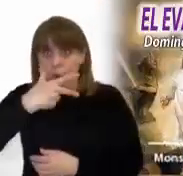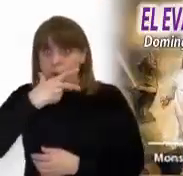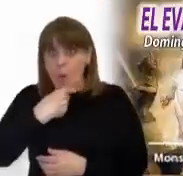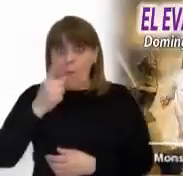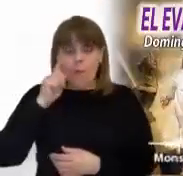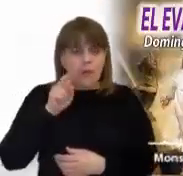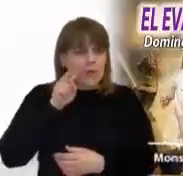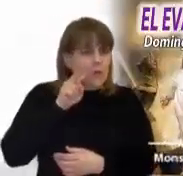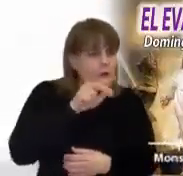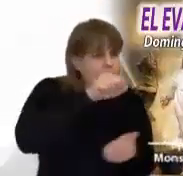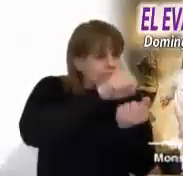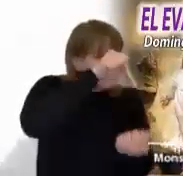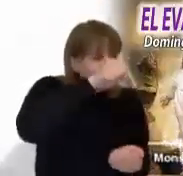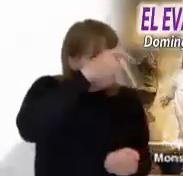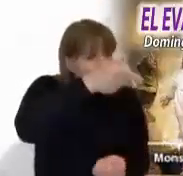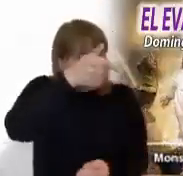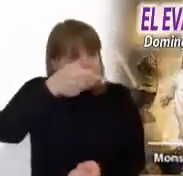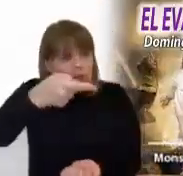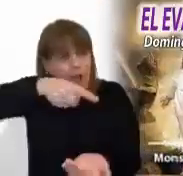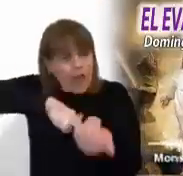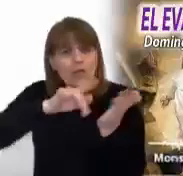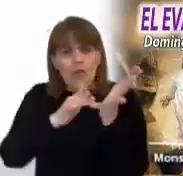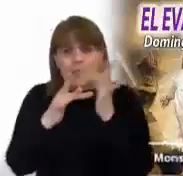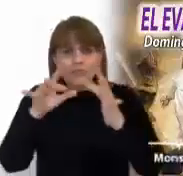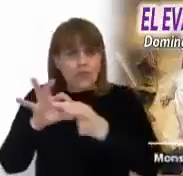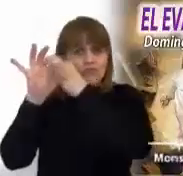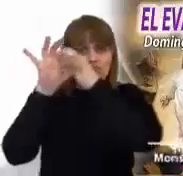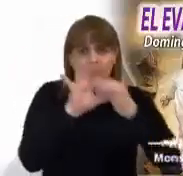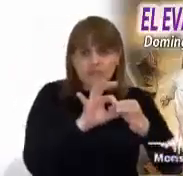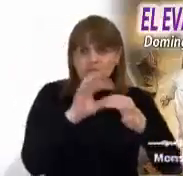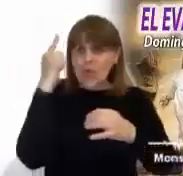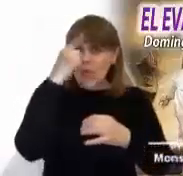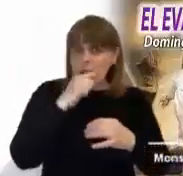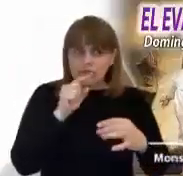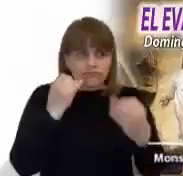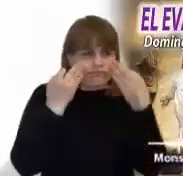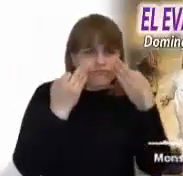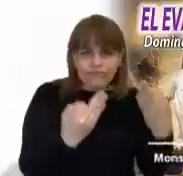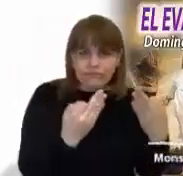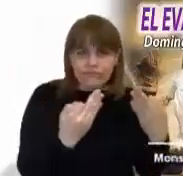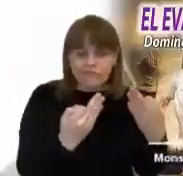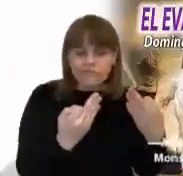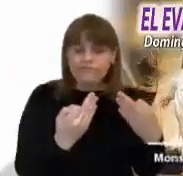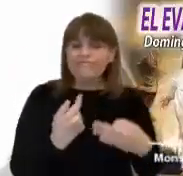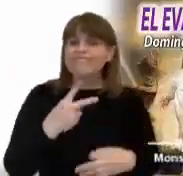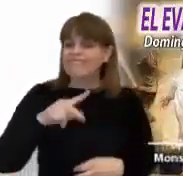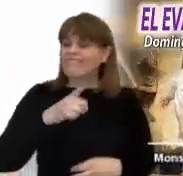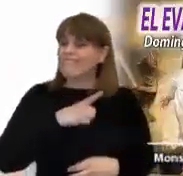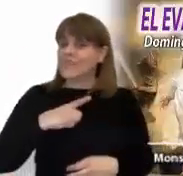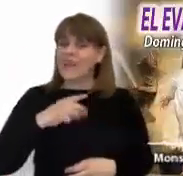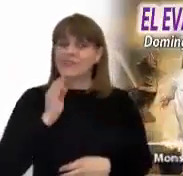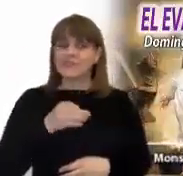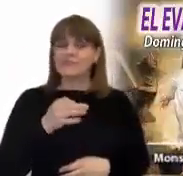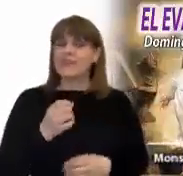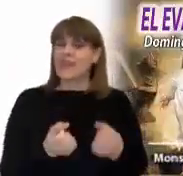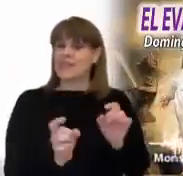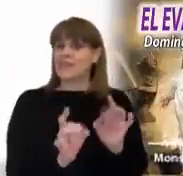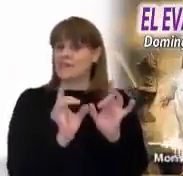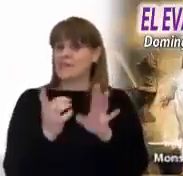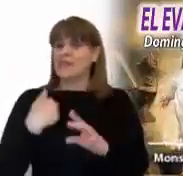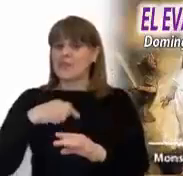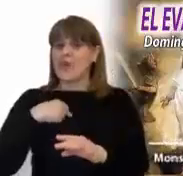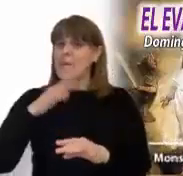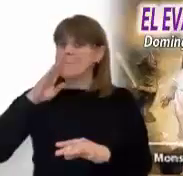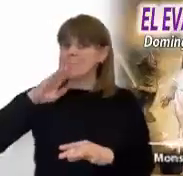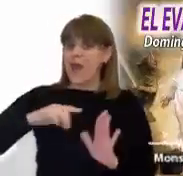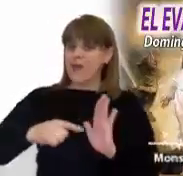mujer son el rostro de Jesús, tendremos que reconocer que lo hemos desfigurado tanto en nosotros como en